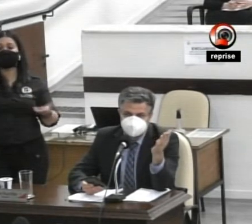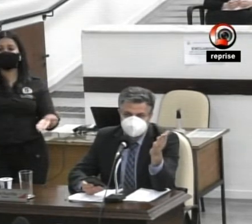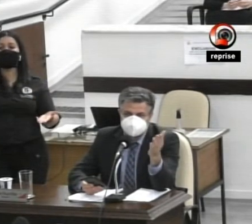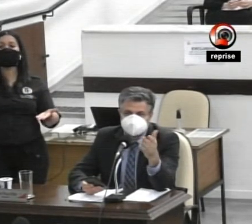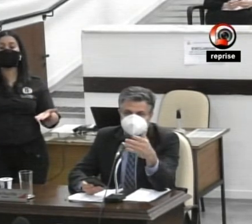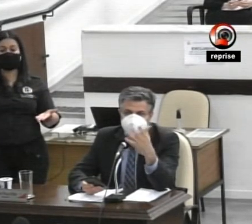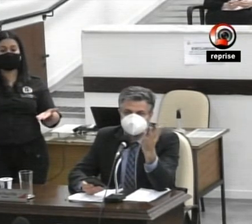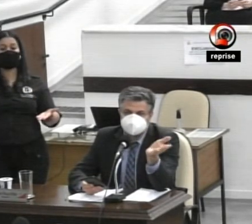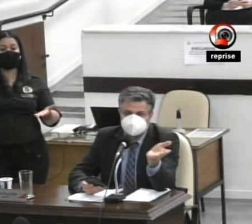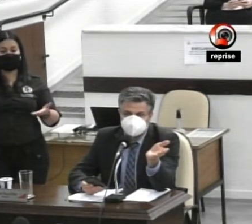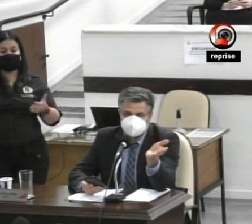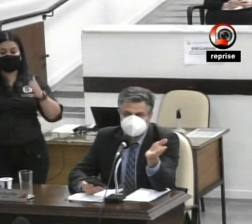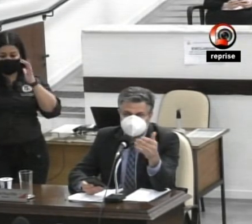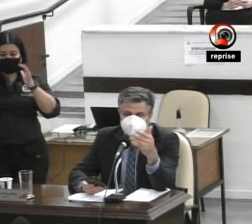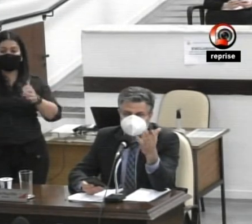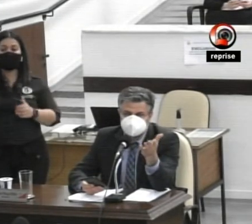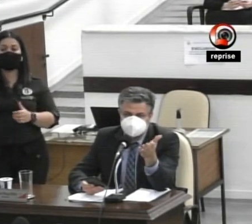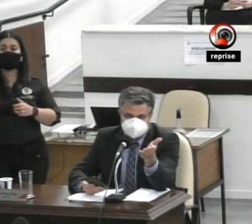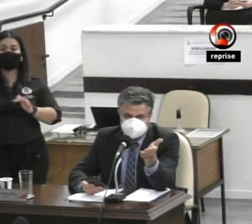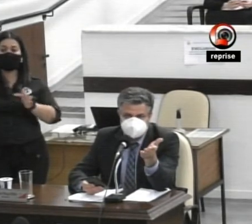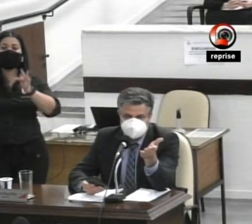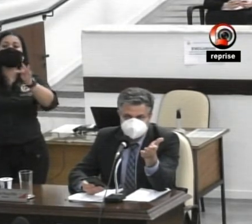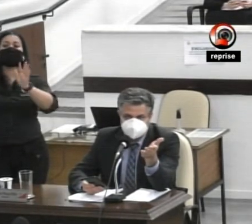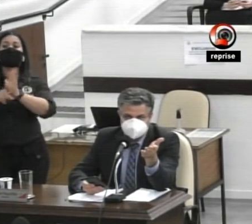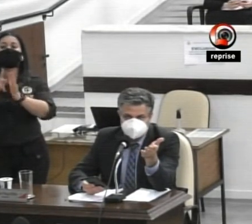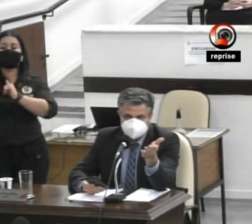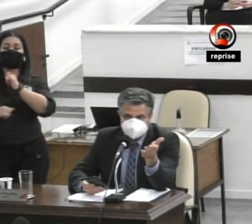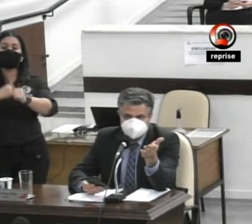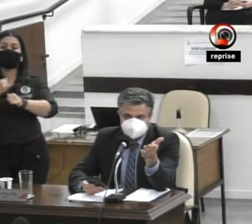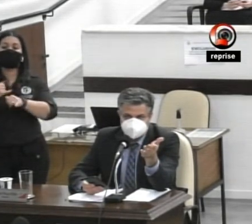que diz respeito a tecnologias, à internet.